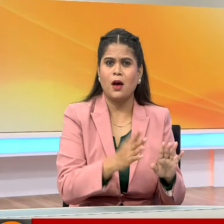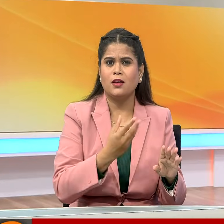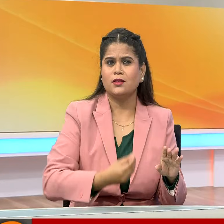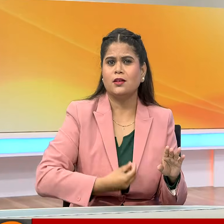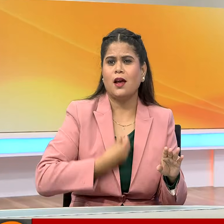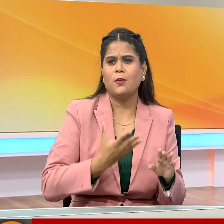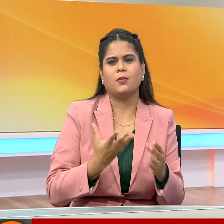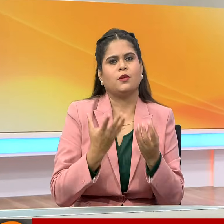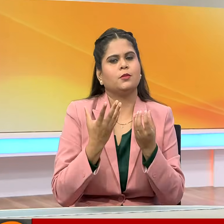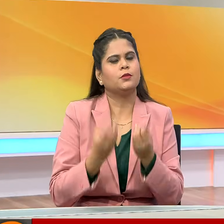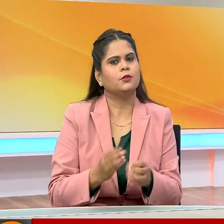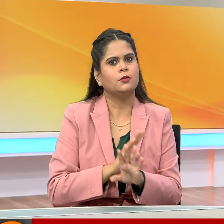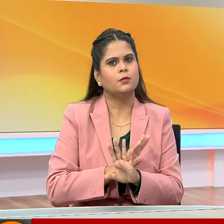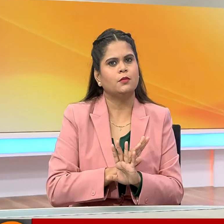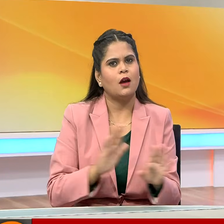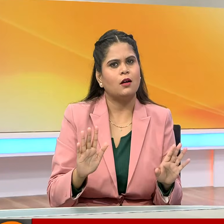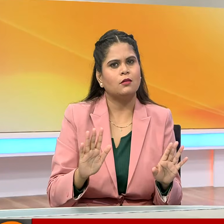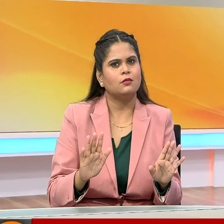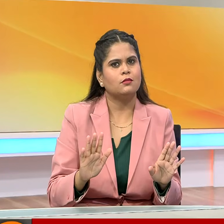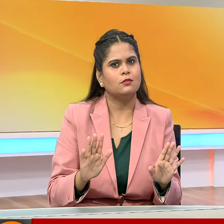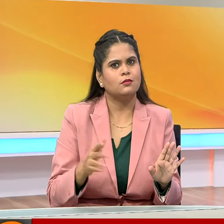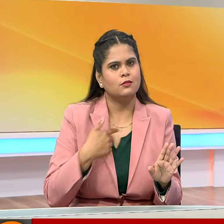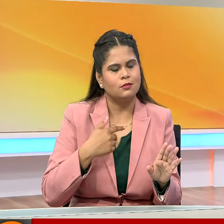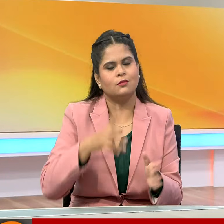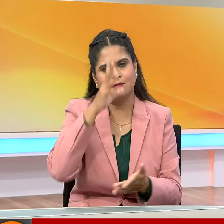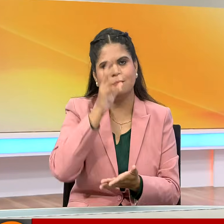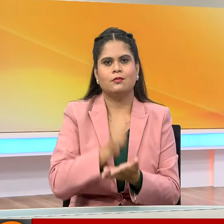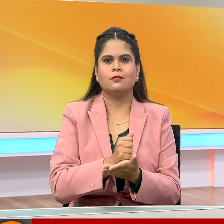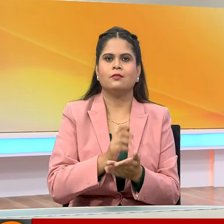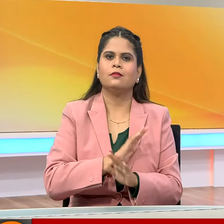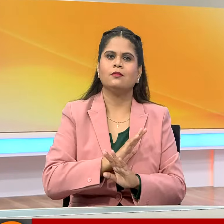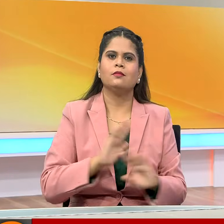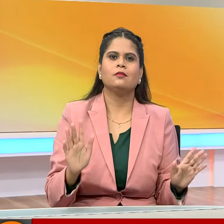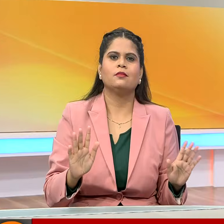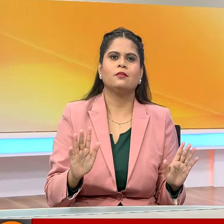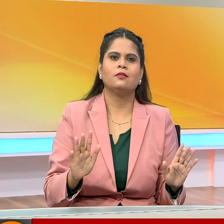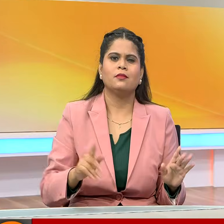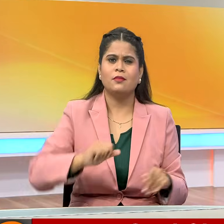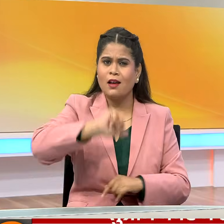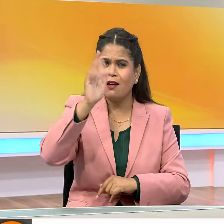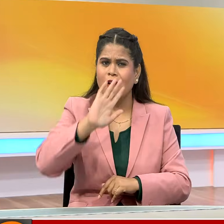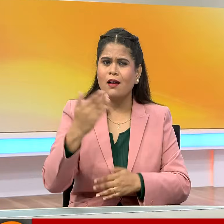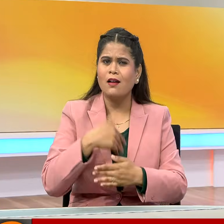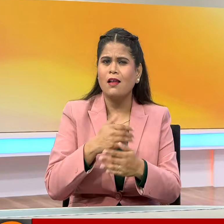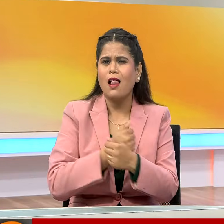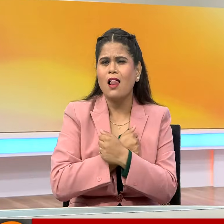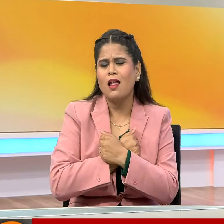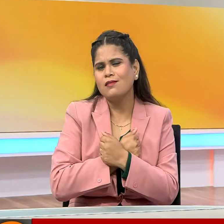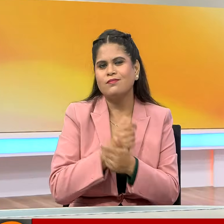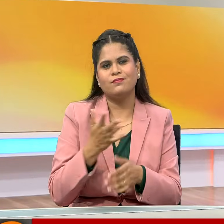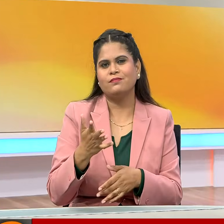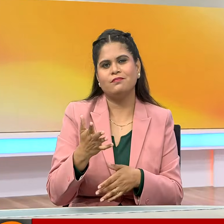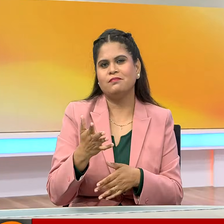करना है और इसलिए इस तरह का फैसला करते हैं। उनके लिए राष्ट्र प्रेम का कोई अर्थ नहीं है।